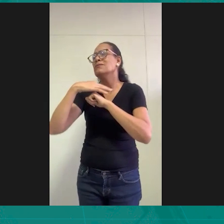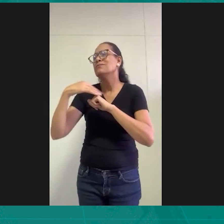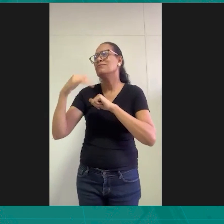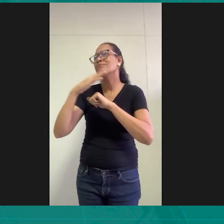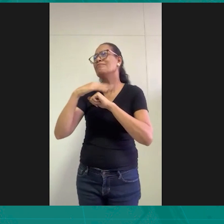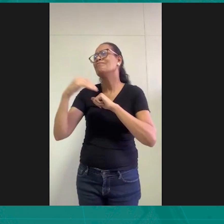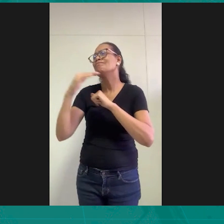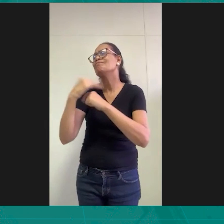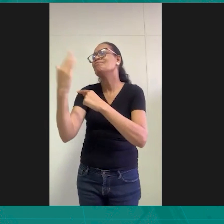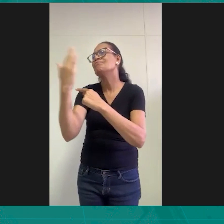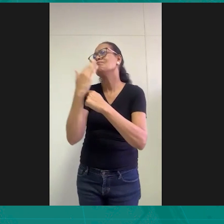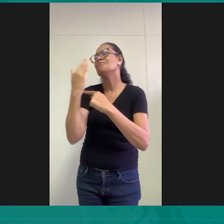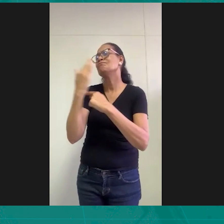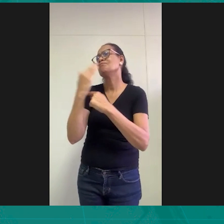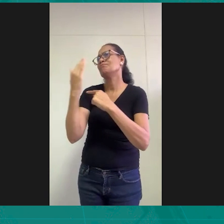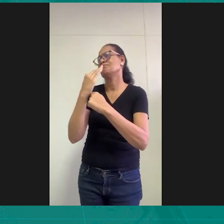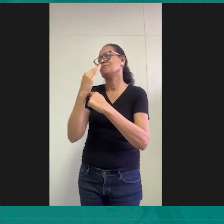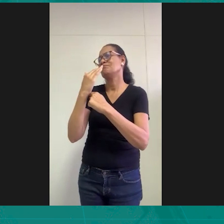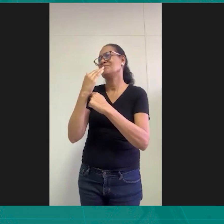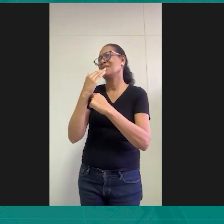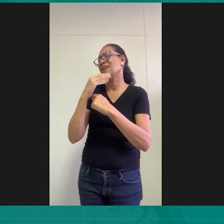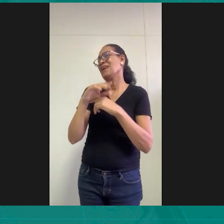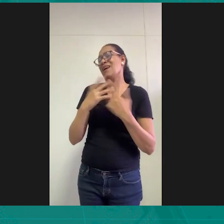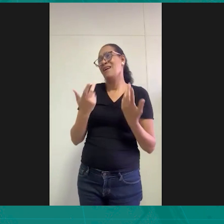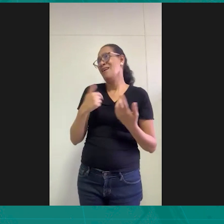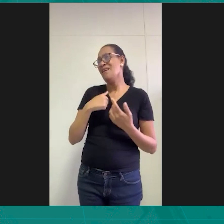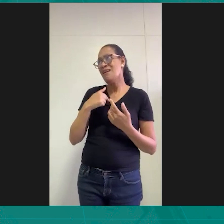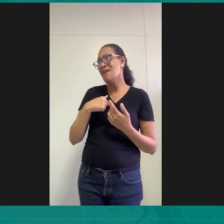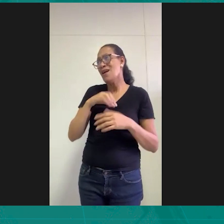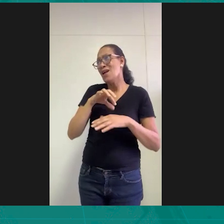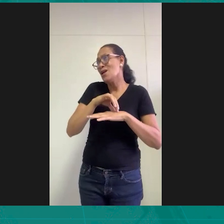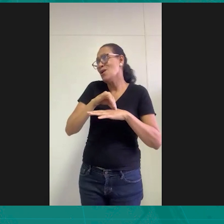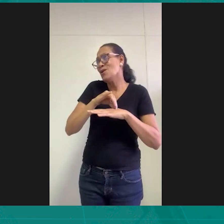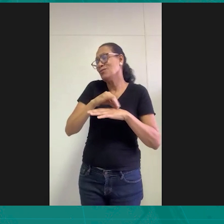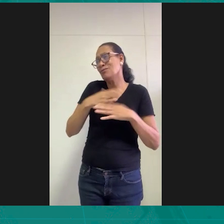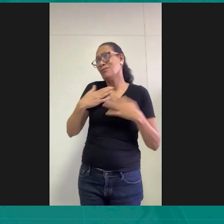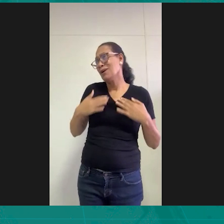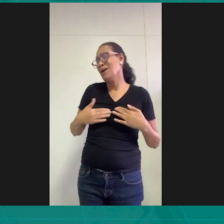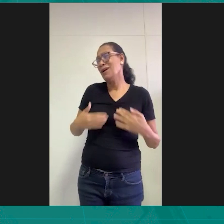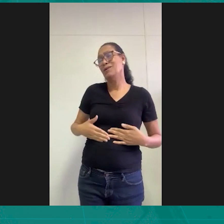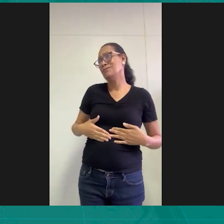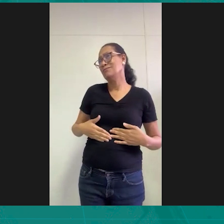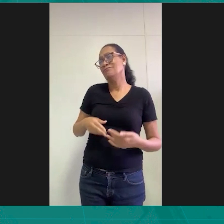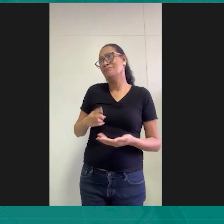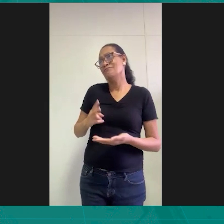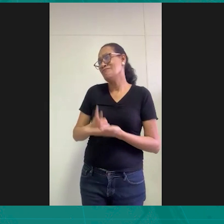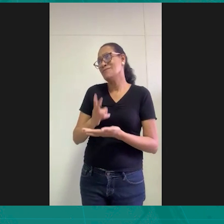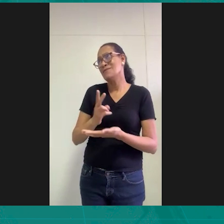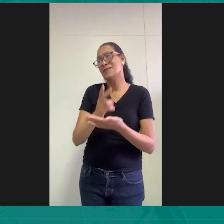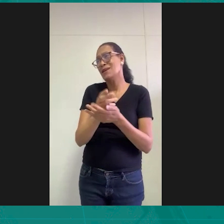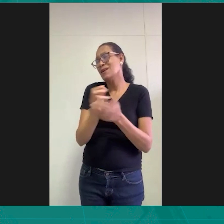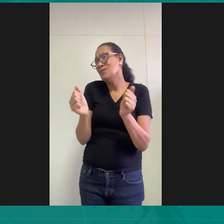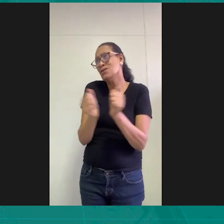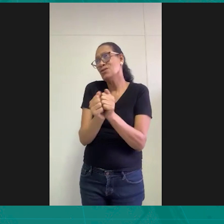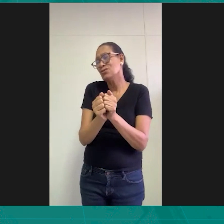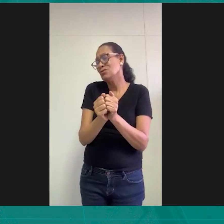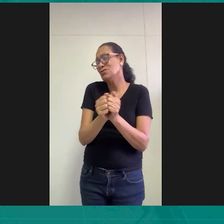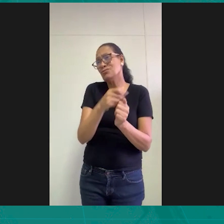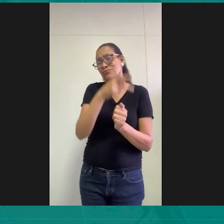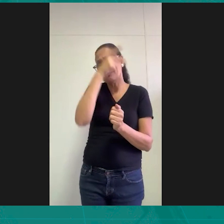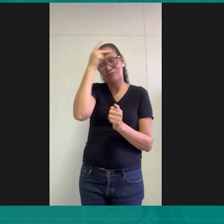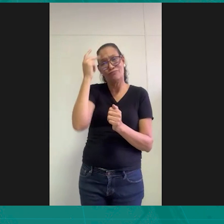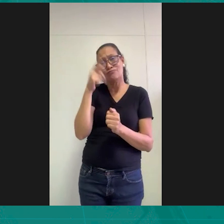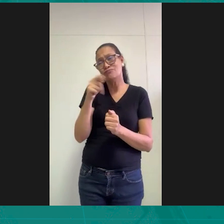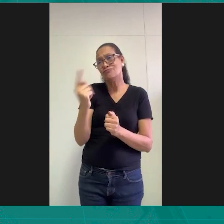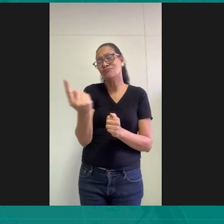não consigo estar para sempre com vocês. Eu, né, tenho um prazo de validade. Um dia, né, não vou poder